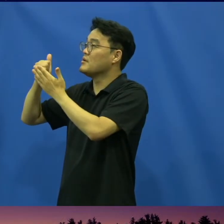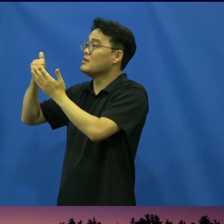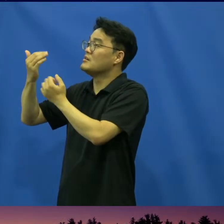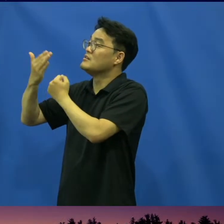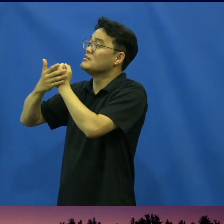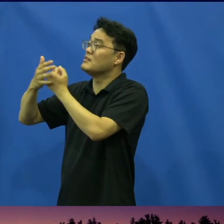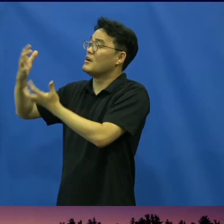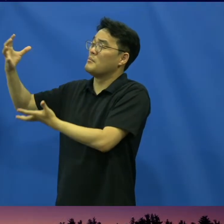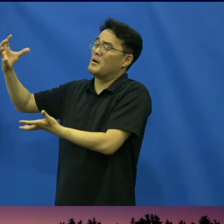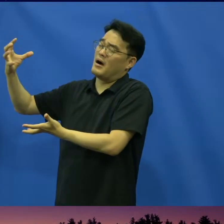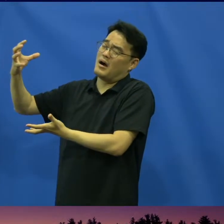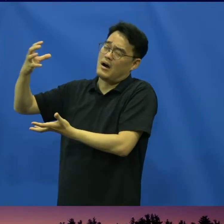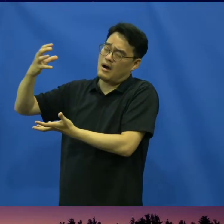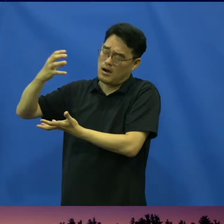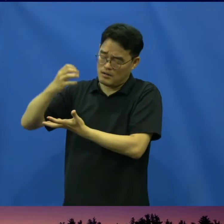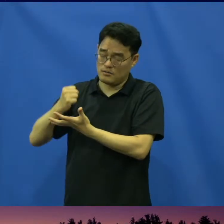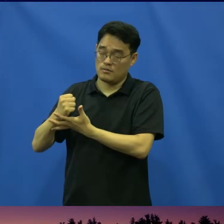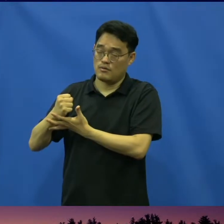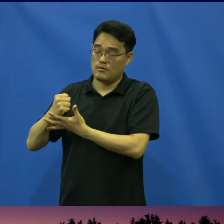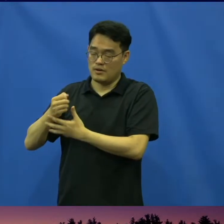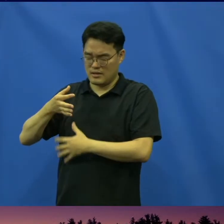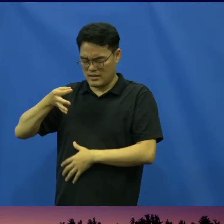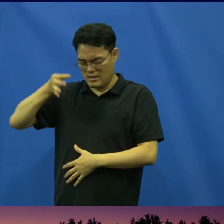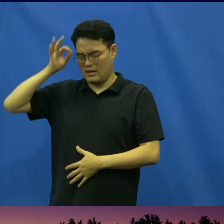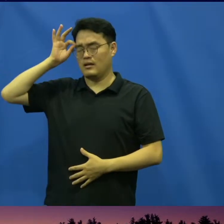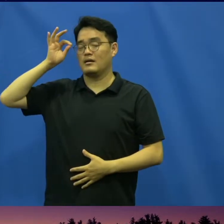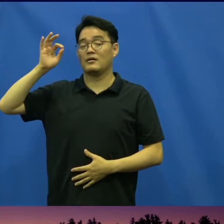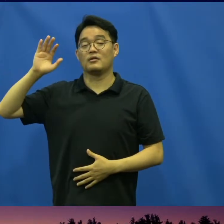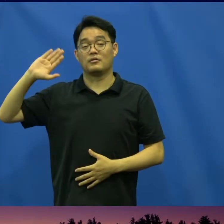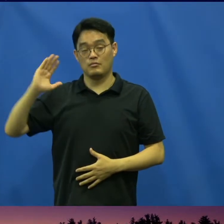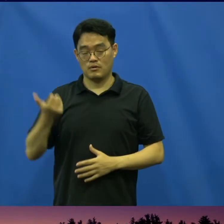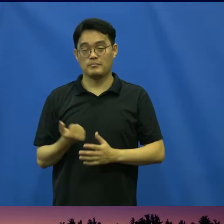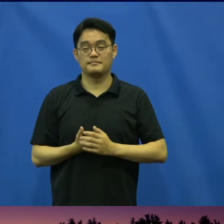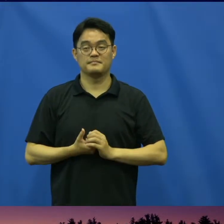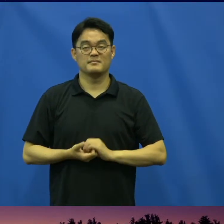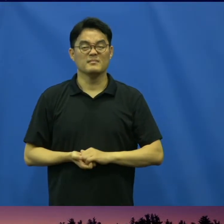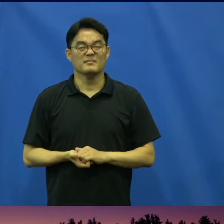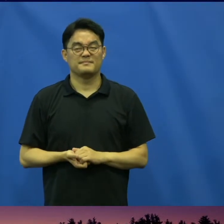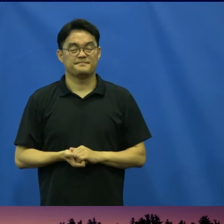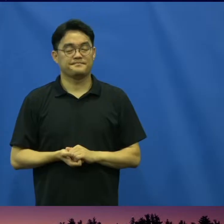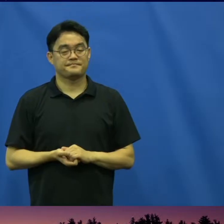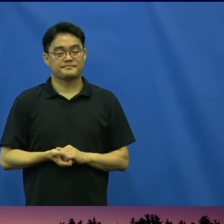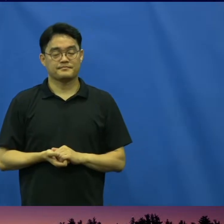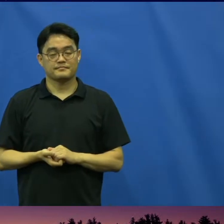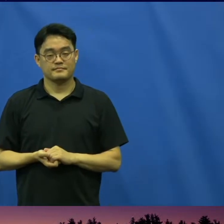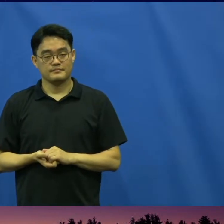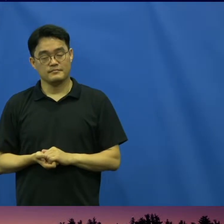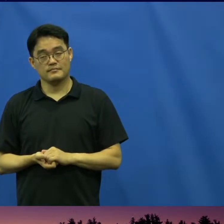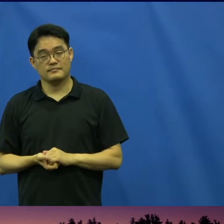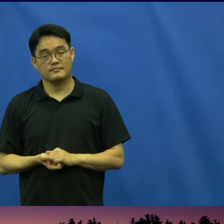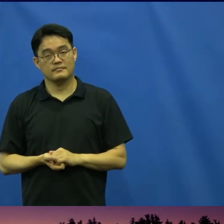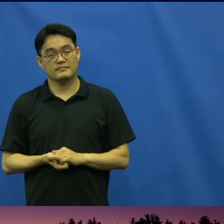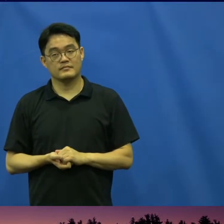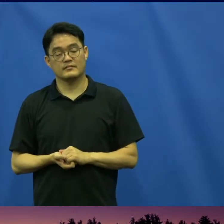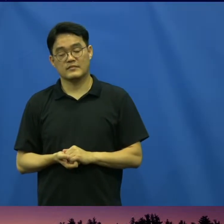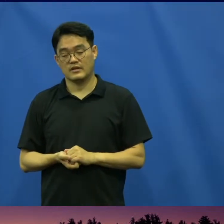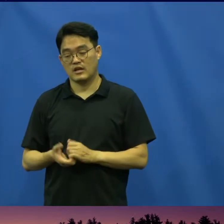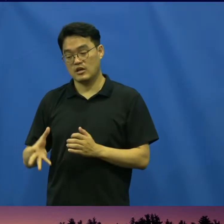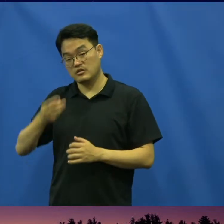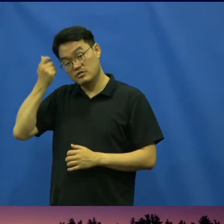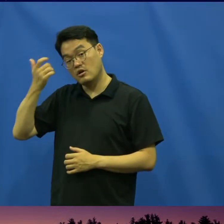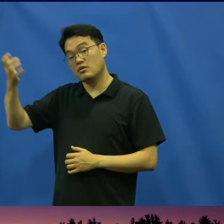하나님의 은혜를 받아보세요. 학습력이 뛰어나요. 사고에 도약이 일어나요. 우리에게 위대한 스승이 있어요. 누구의 성령님이시에요.